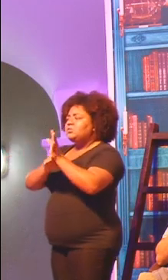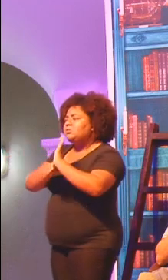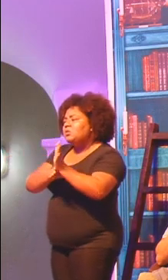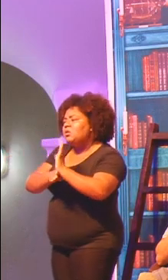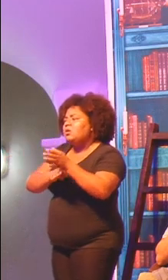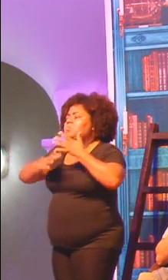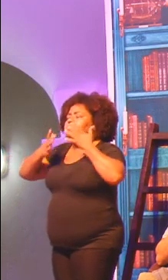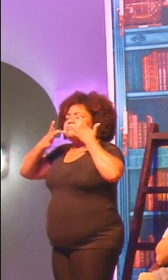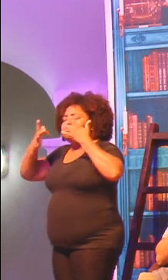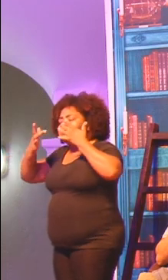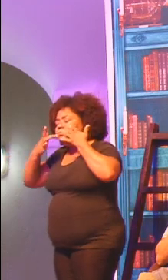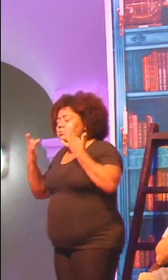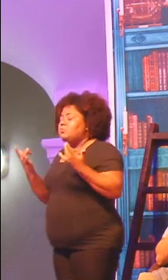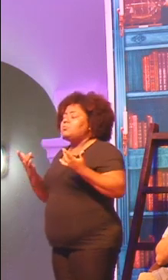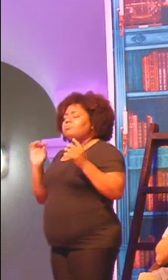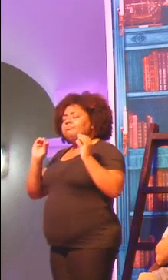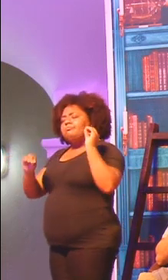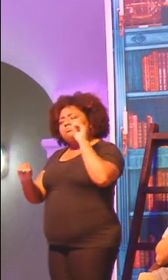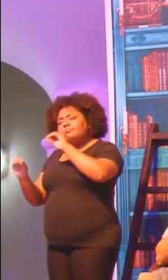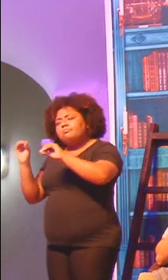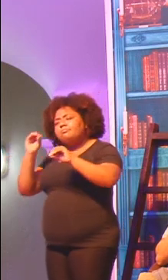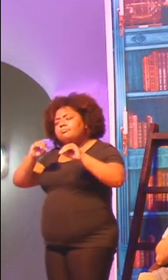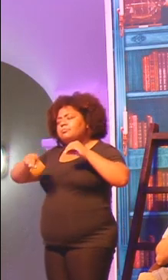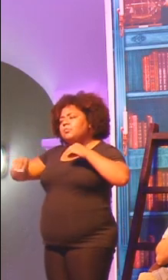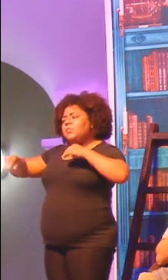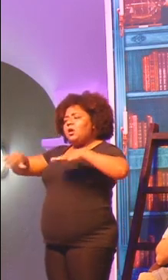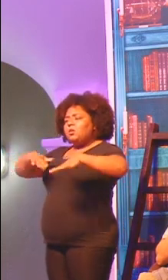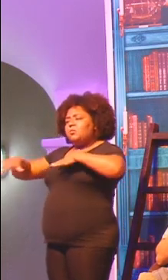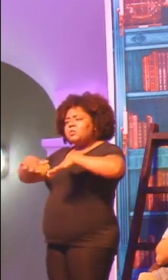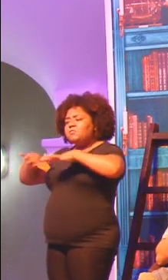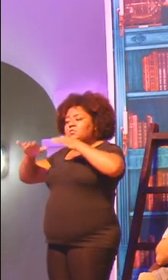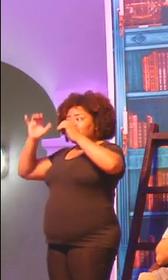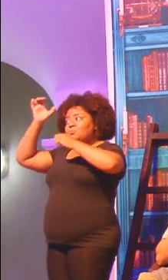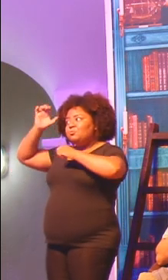em tudo que é uma manifestação cultural.